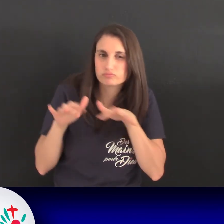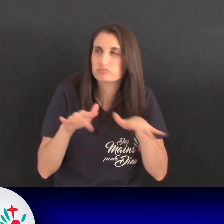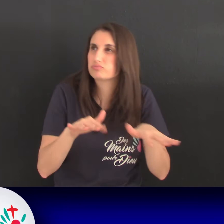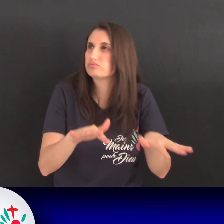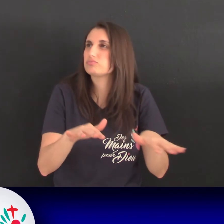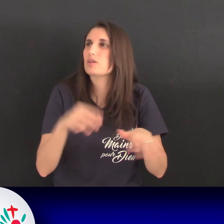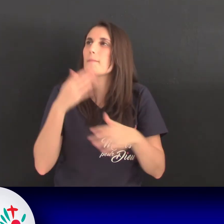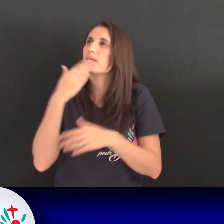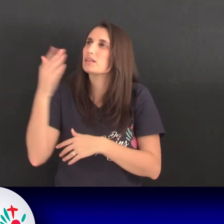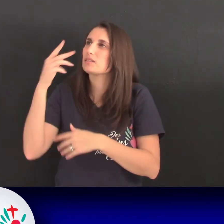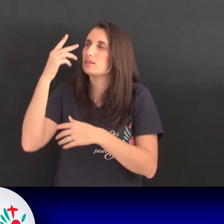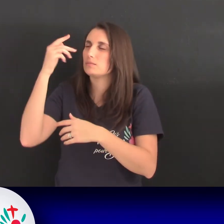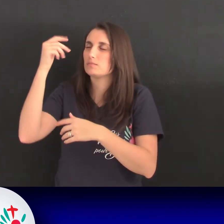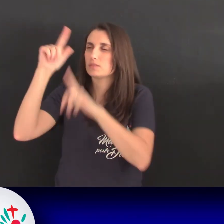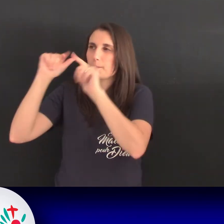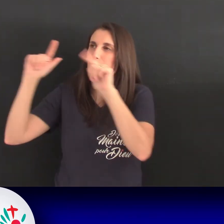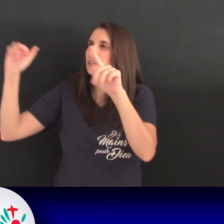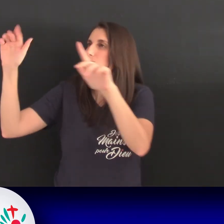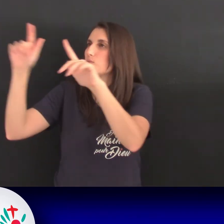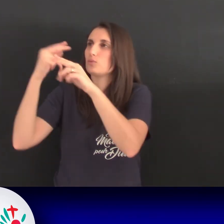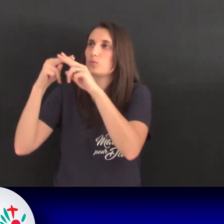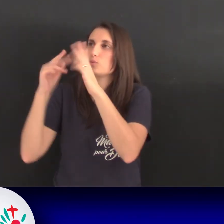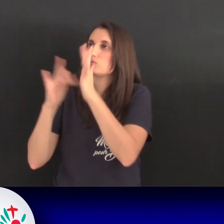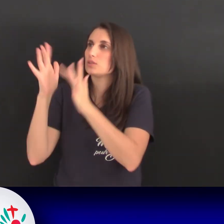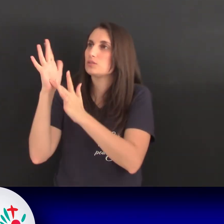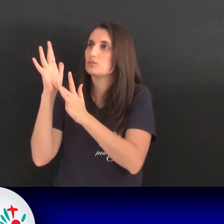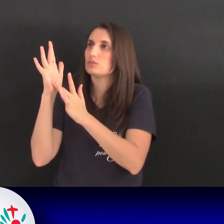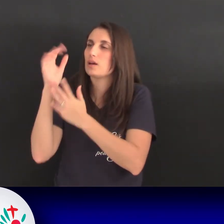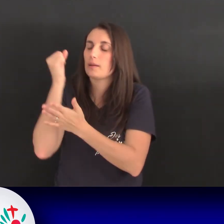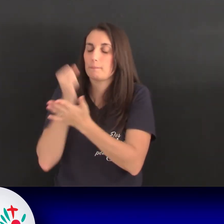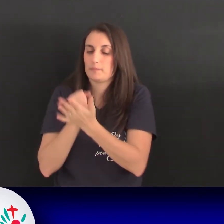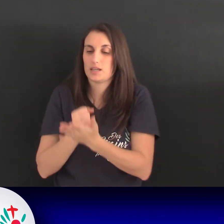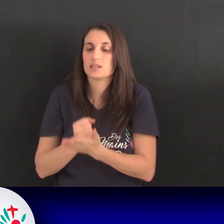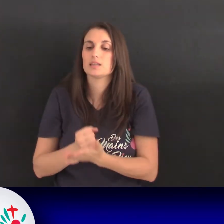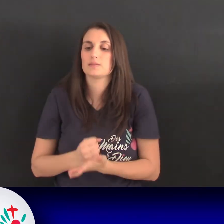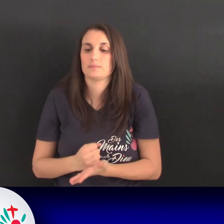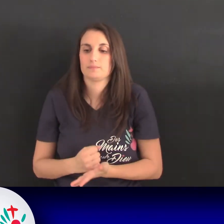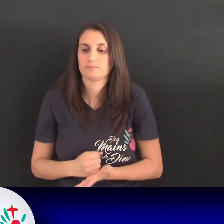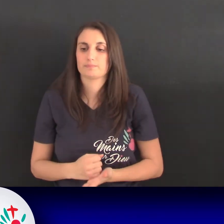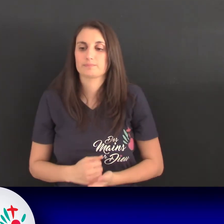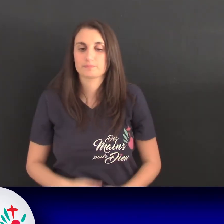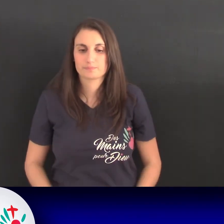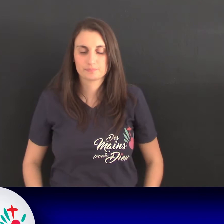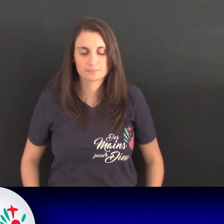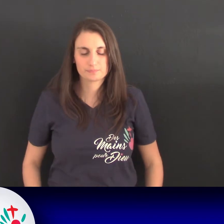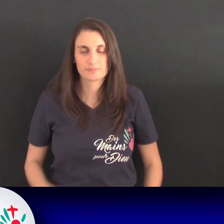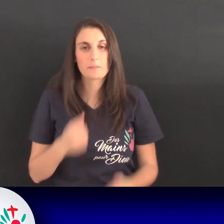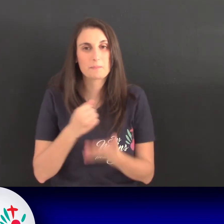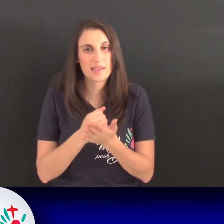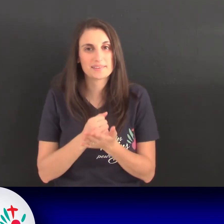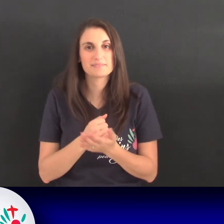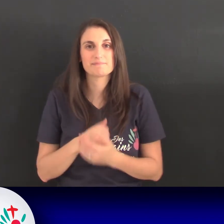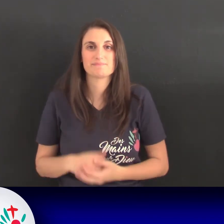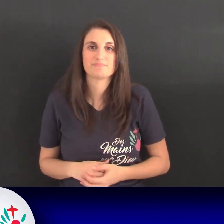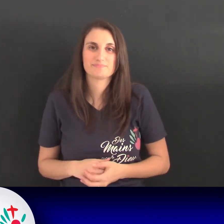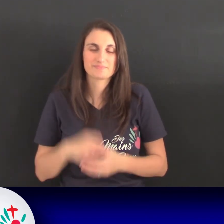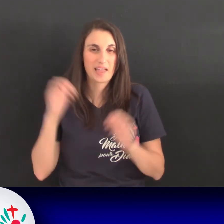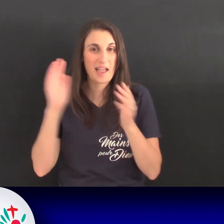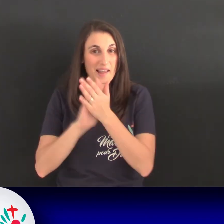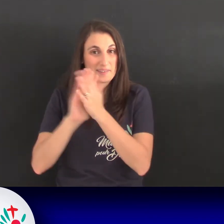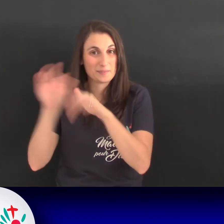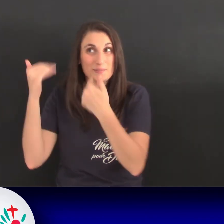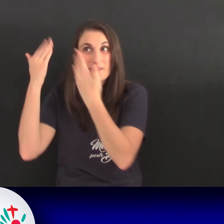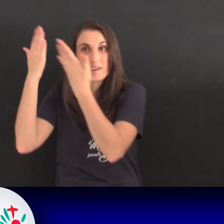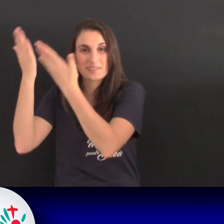Merci pour ta présence. Au nom de Jésus. Amen. Amen.